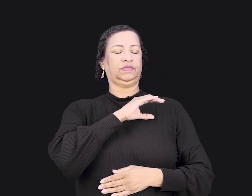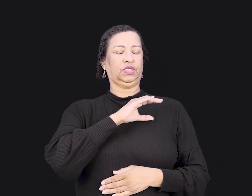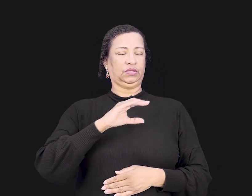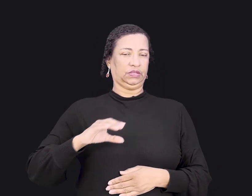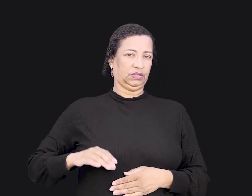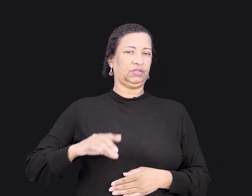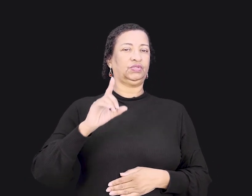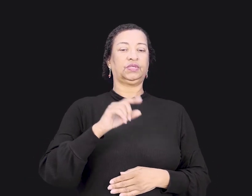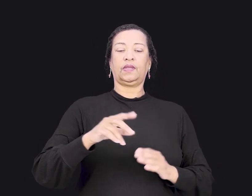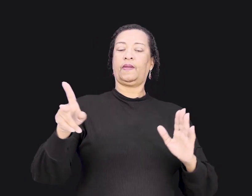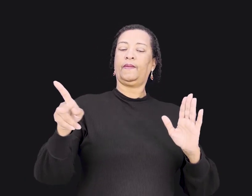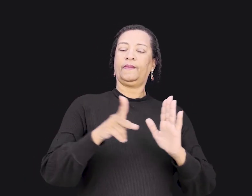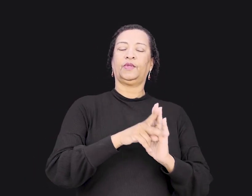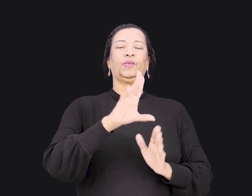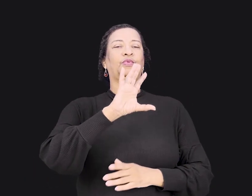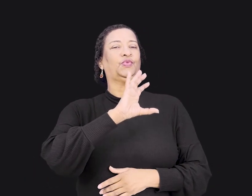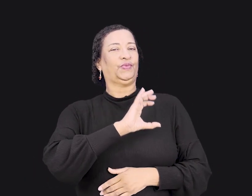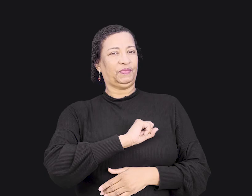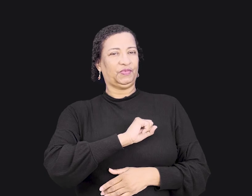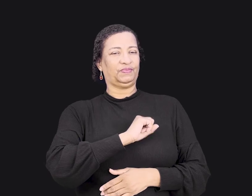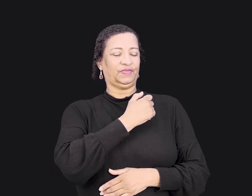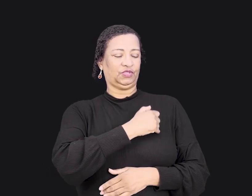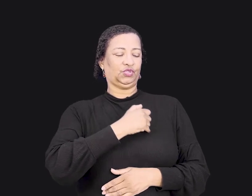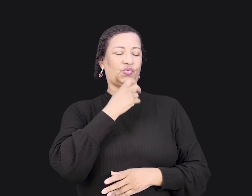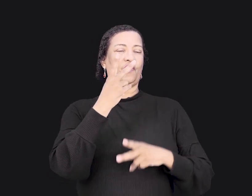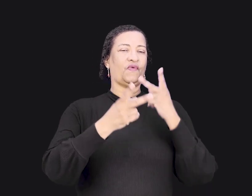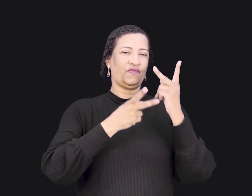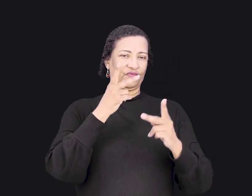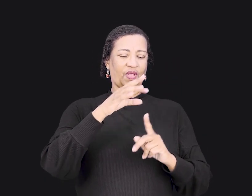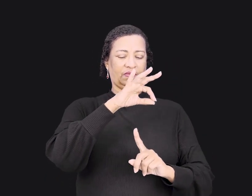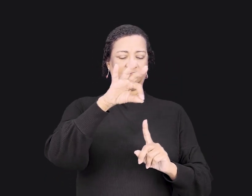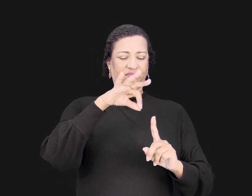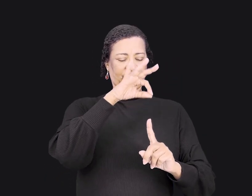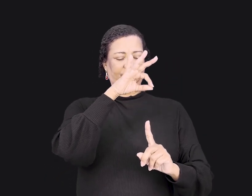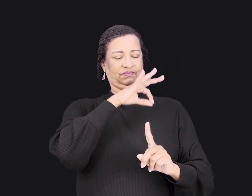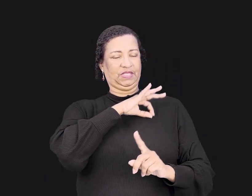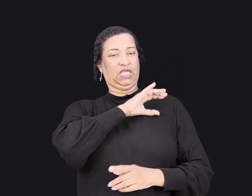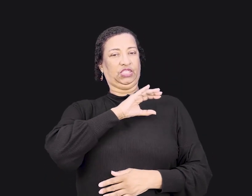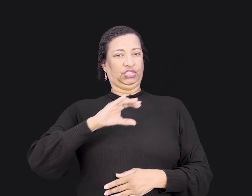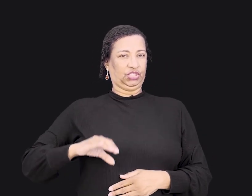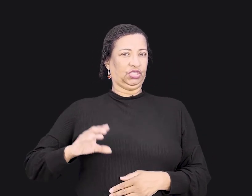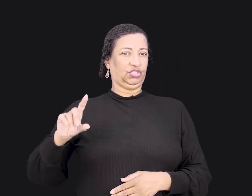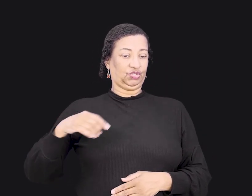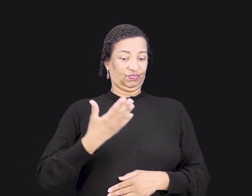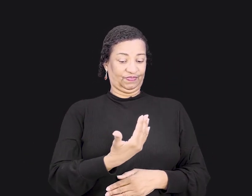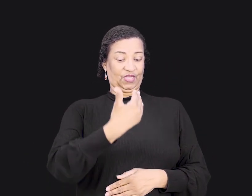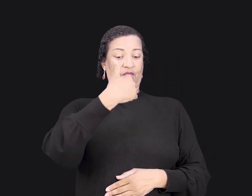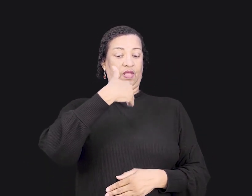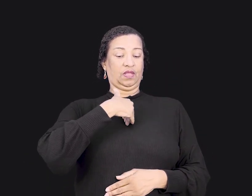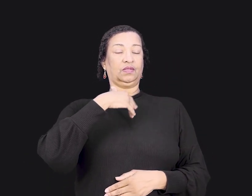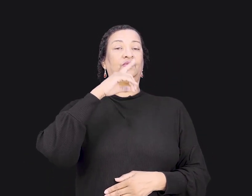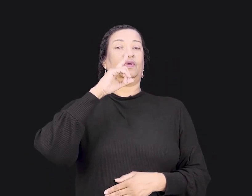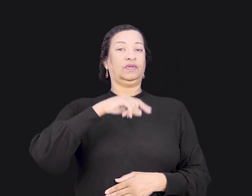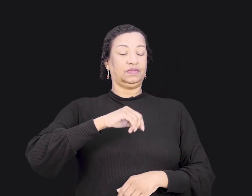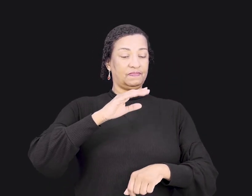o Espírito do amor. João afirma que o Espírito de Cristo em nossa carne mortal é mais um ponto na bússola